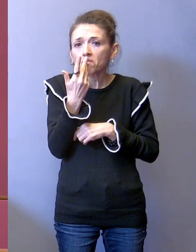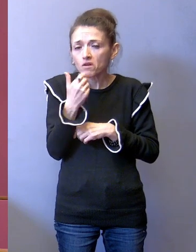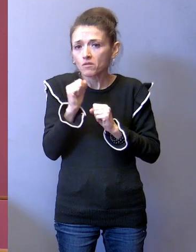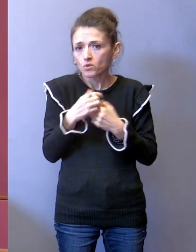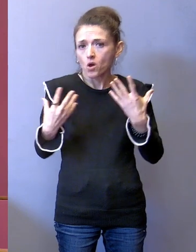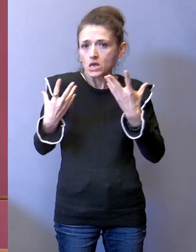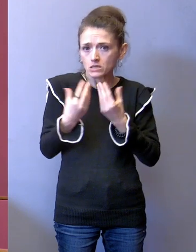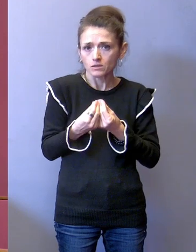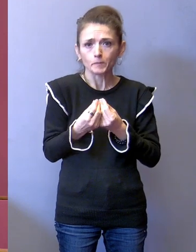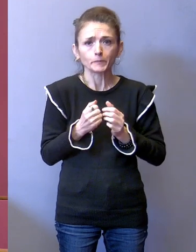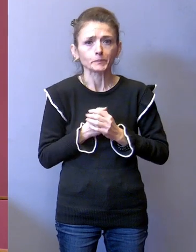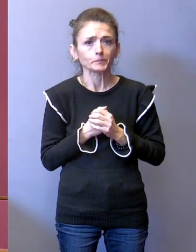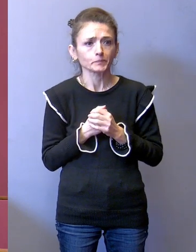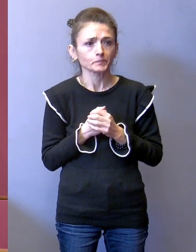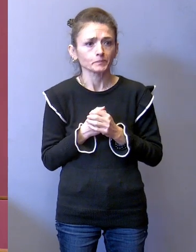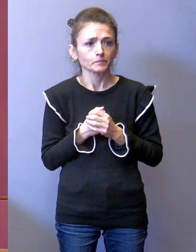partecipare